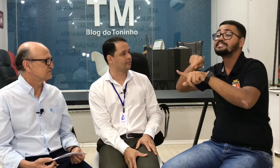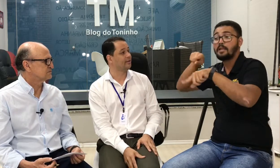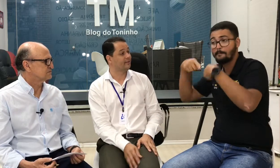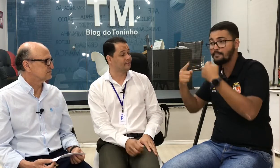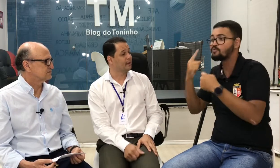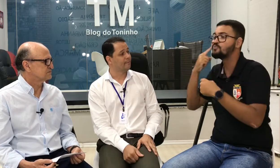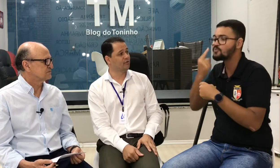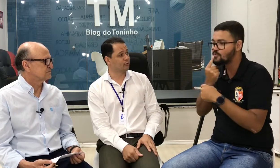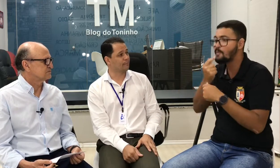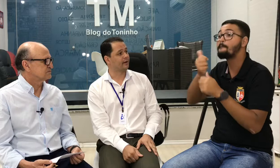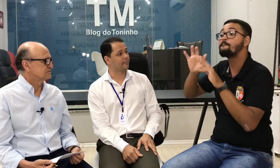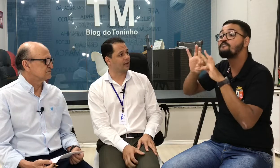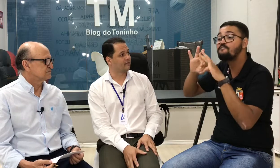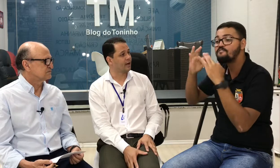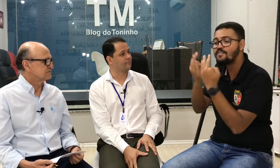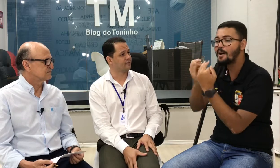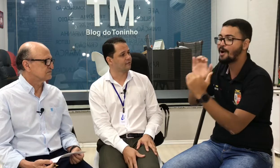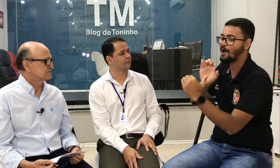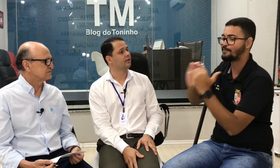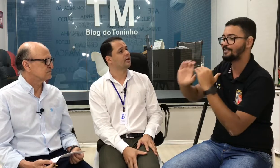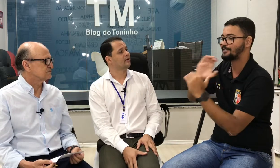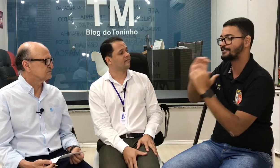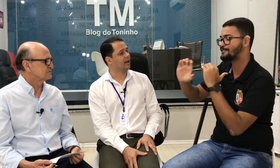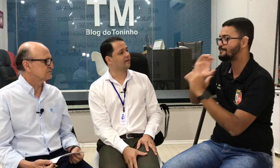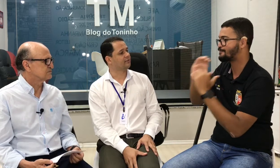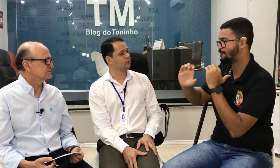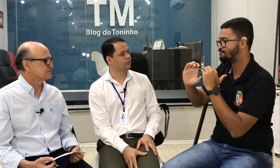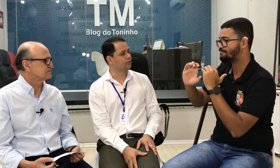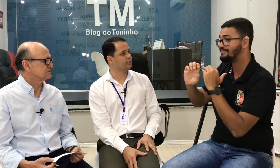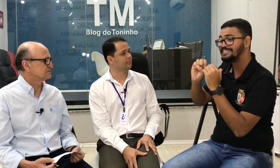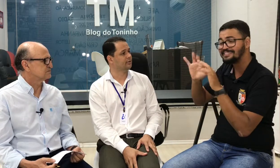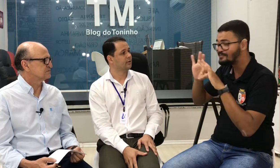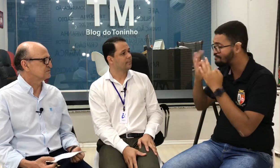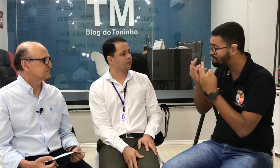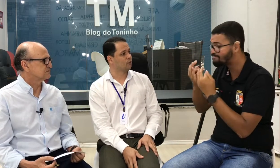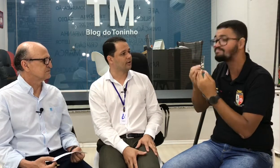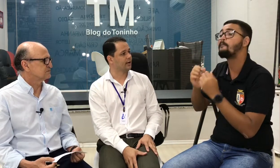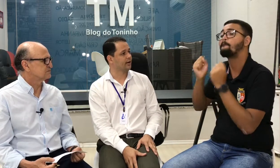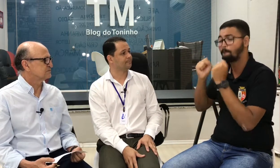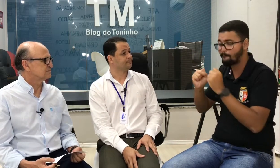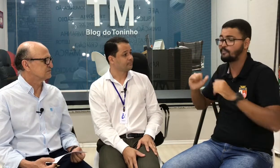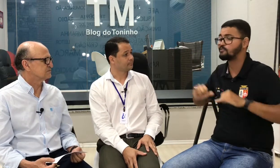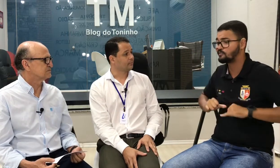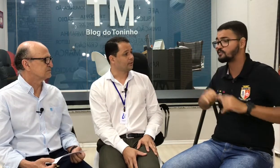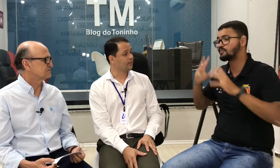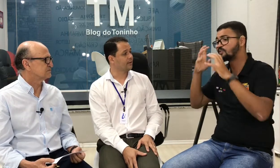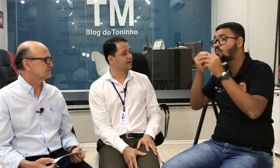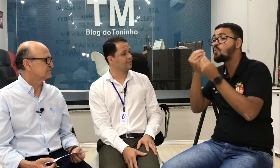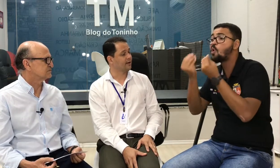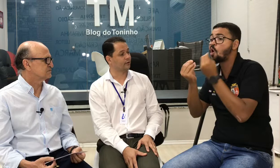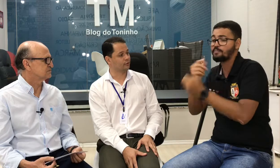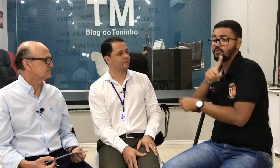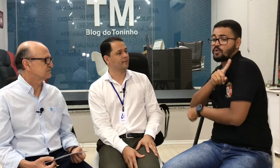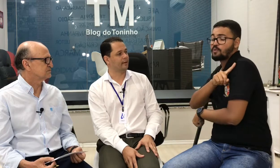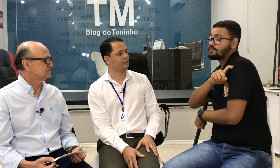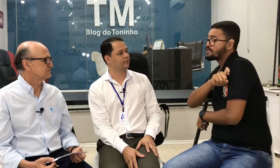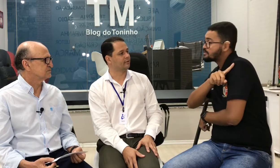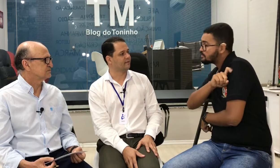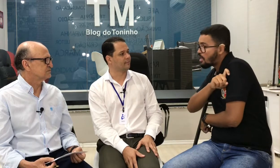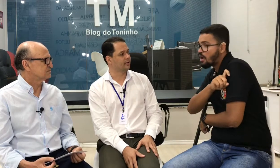eles pediam para os pais, vai, por favor, vai lá fazer curso de Libras para se comunicar. E o sofrimento dentro da família,